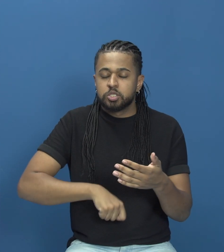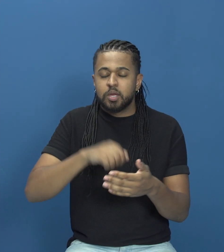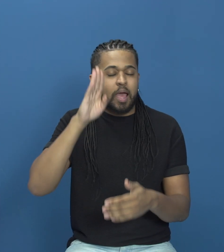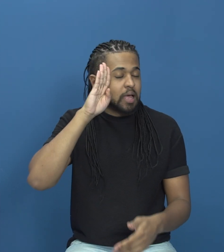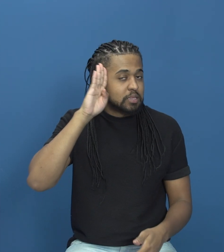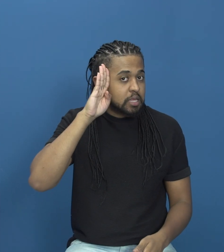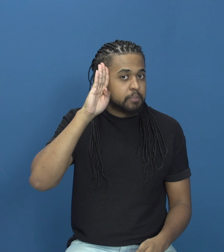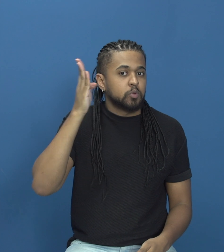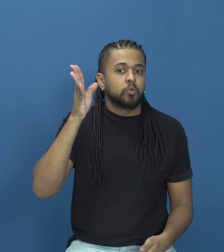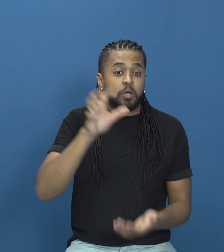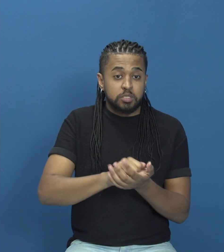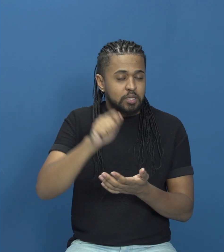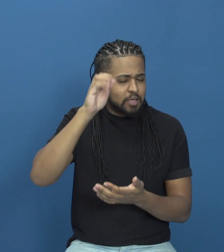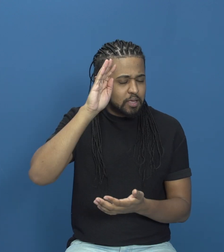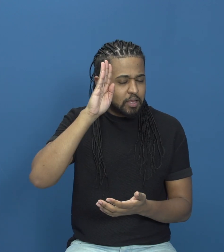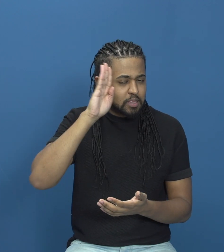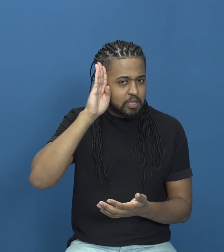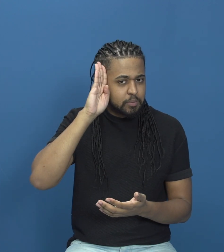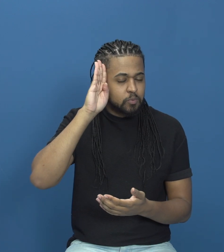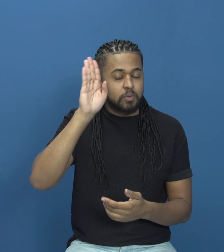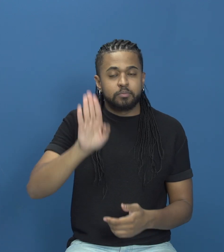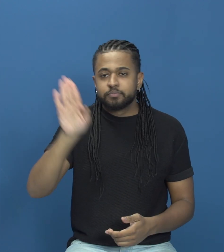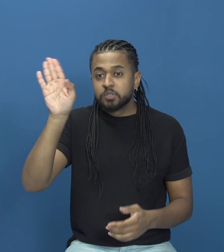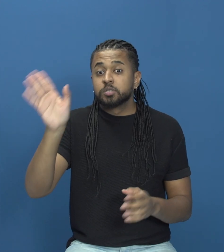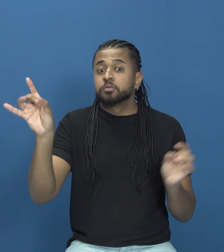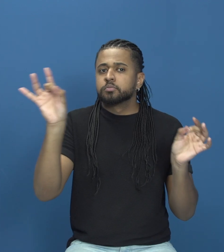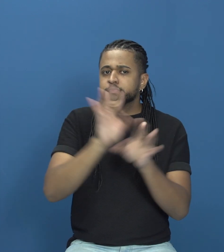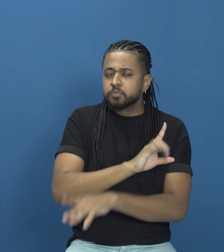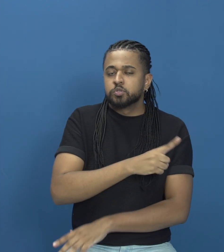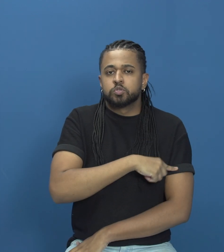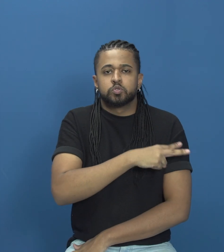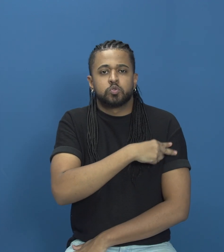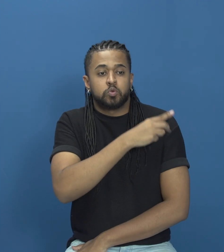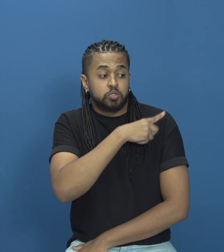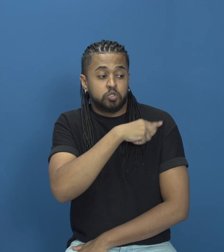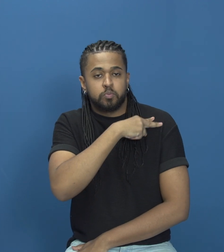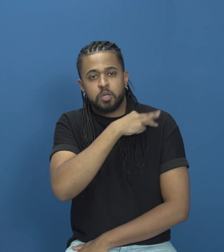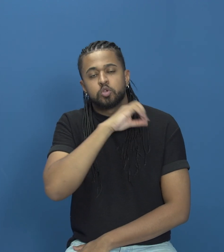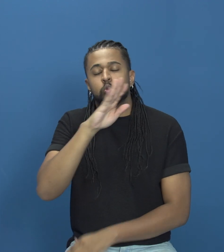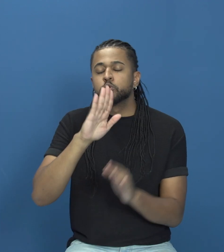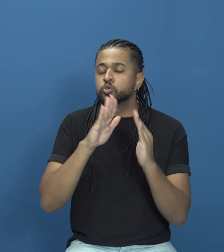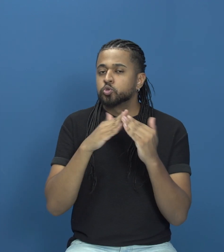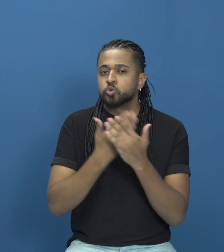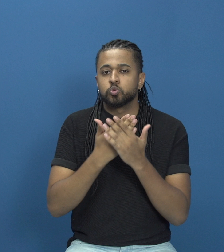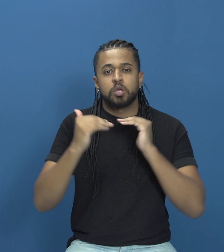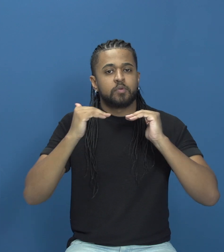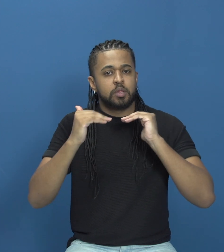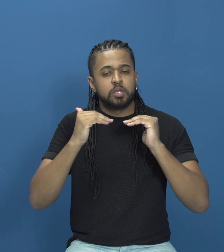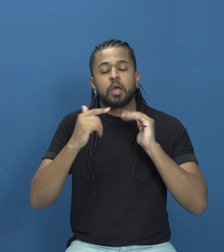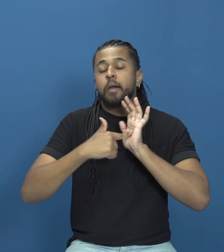candidatos e candidatas convocados que tenham concluído o ensino médio ou estudos equivalentes e